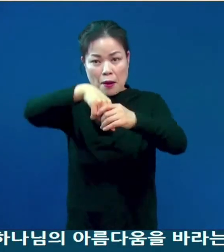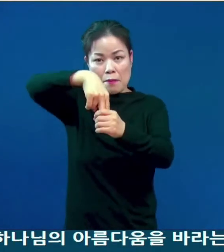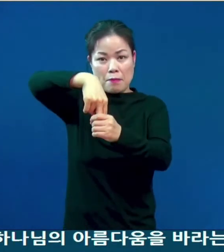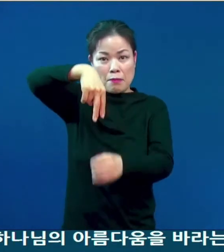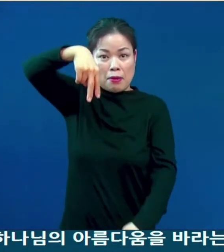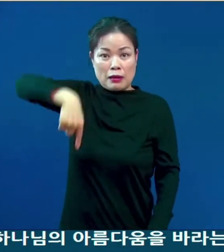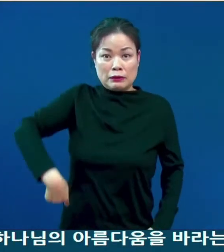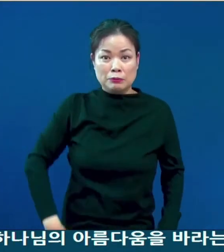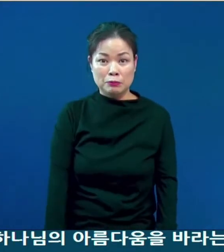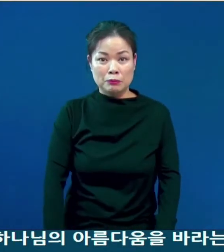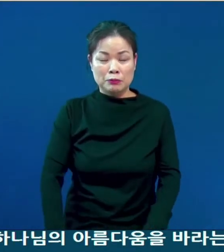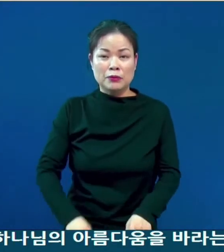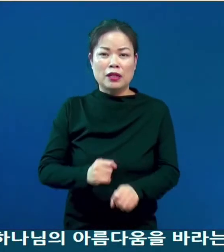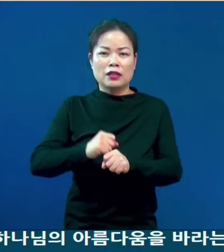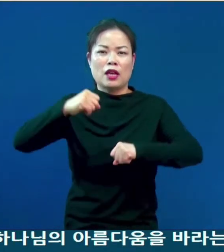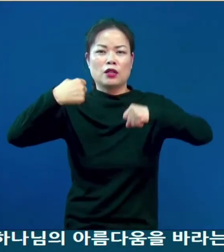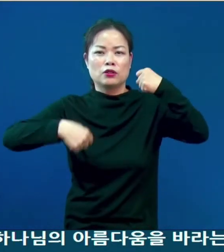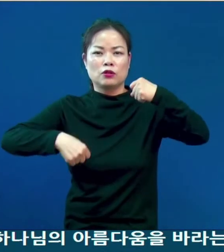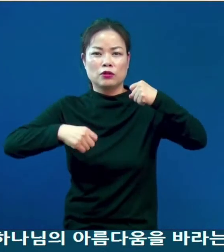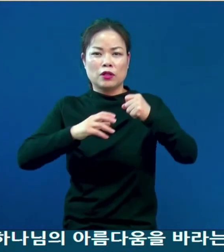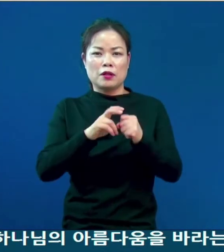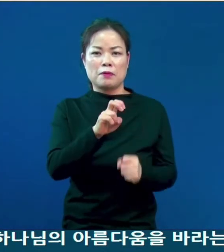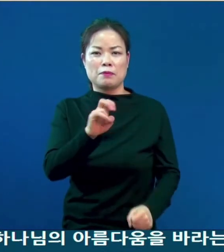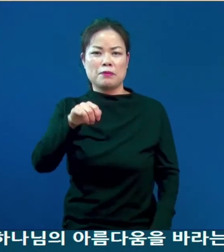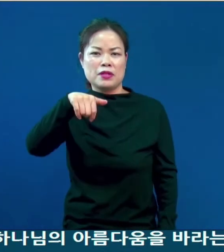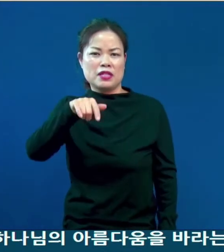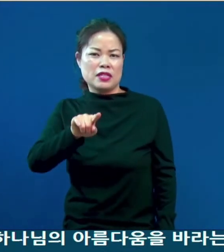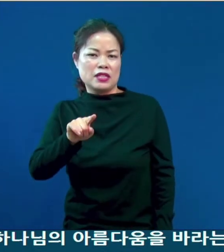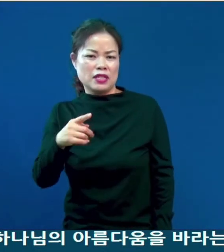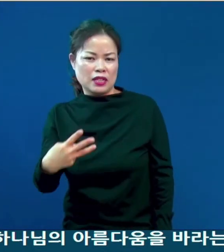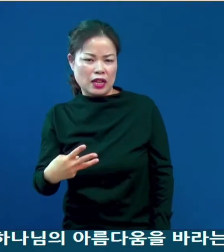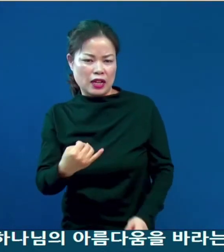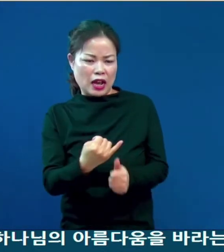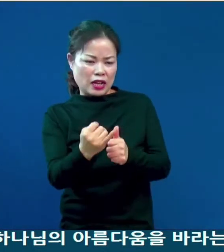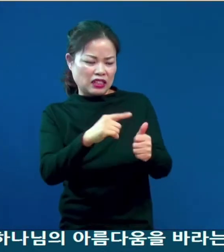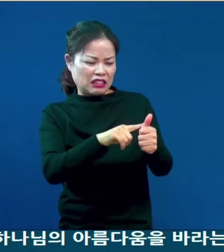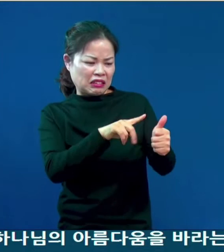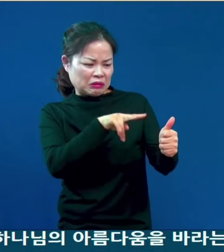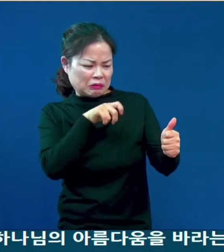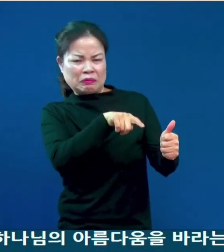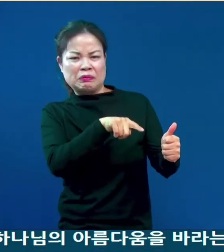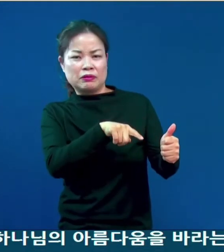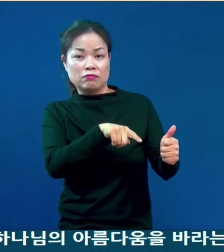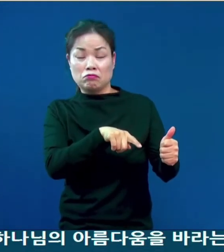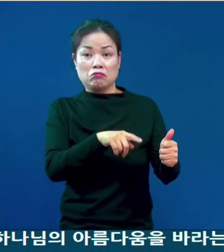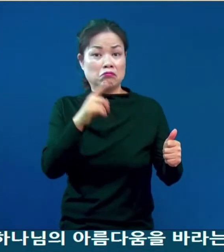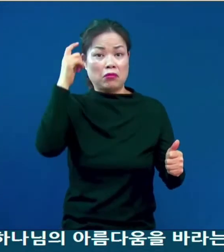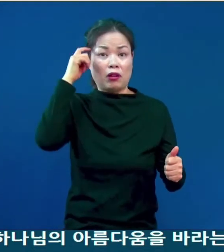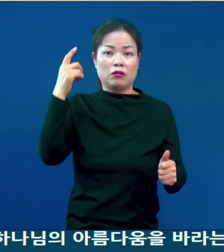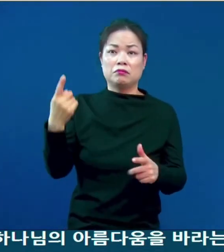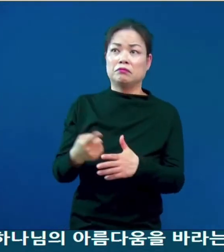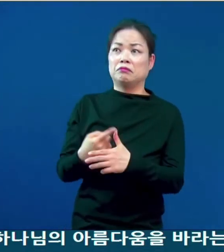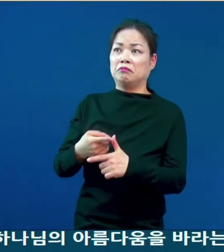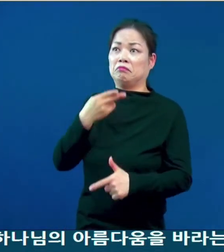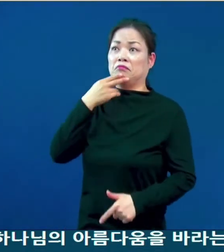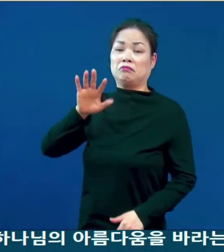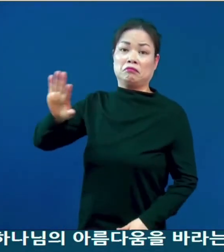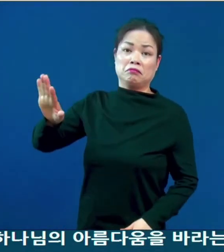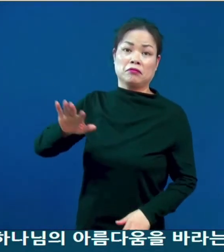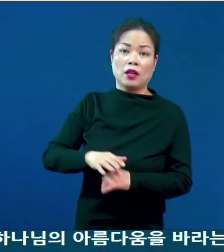정도였습니다. 그러한 행동으로 자신의 아내 미갈에게 업신여김을 받았지만 다윗은 개의치 않았습니다. 그의